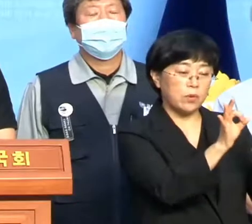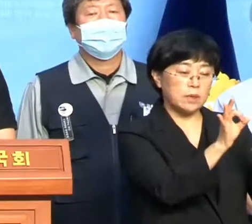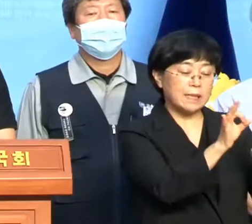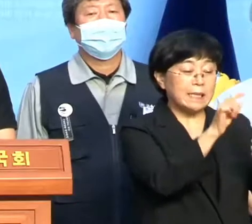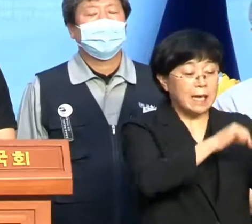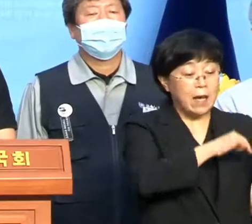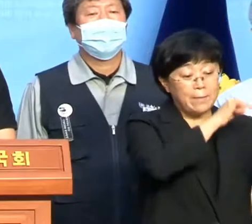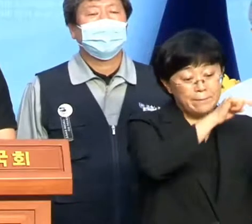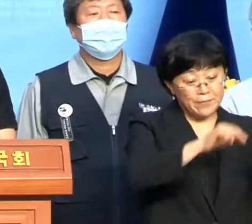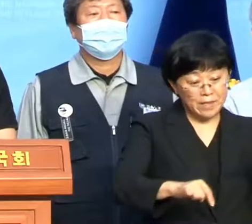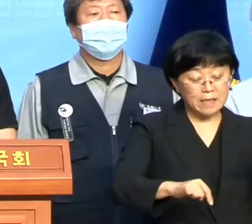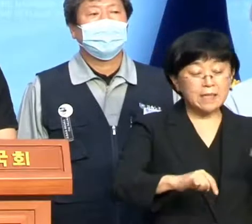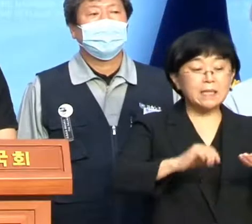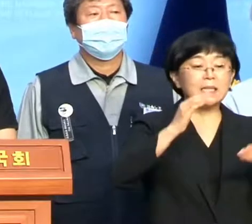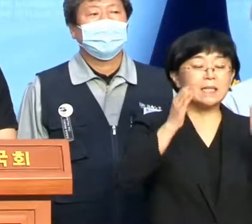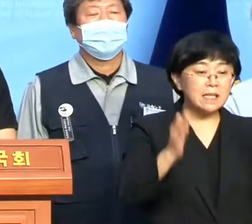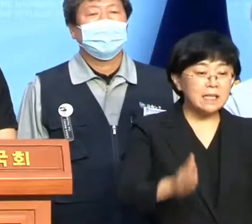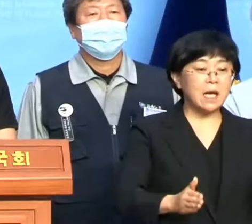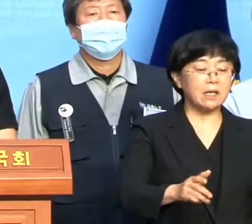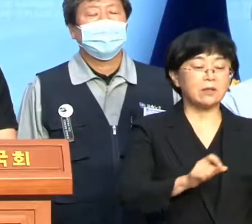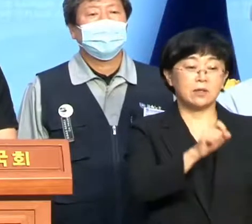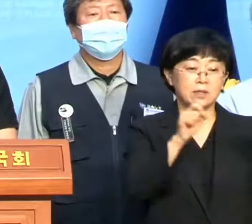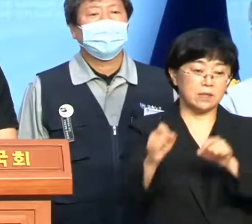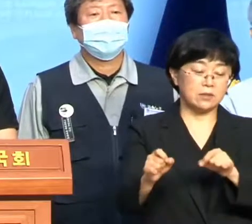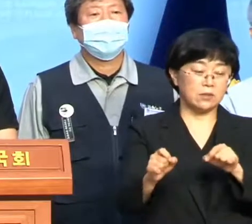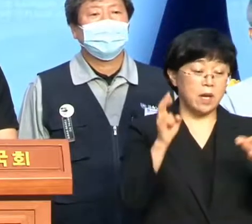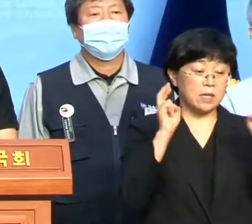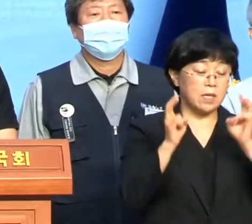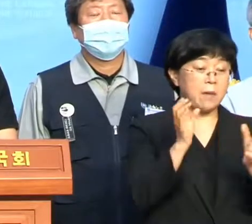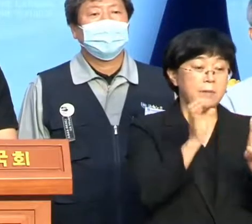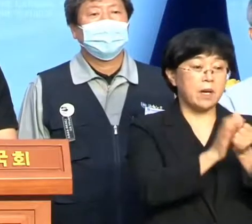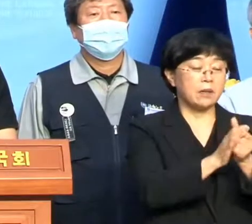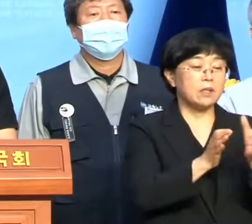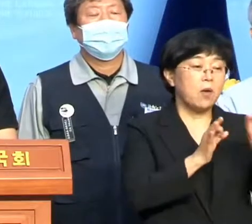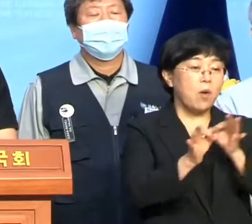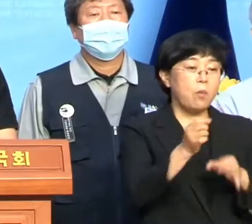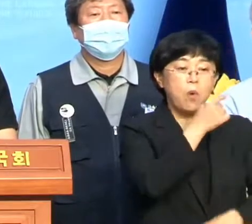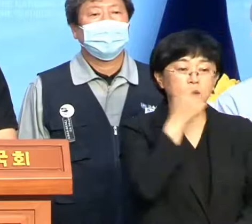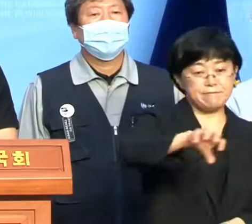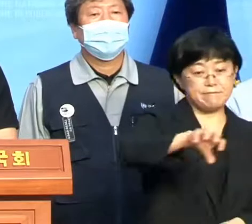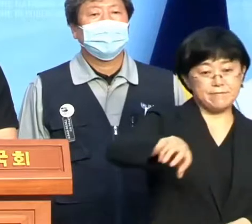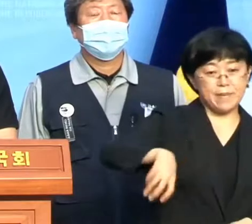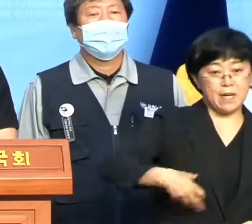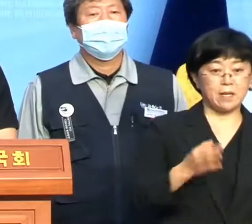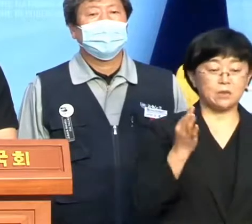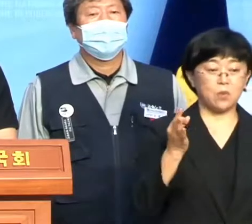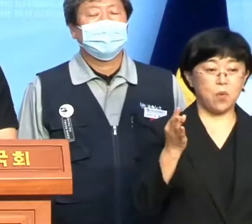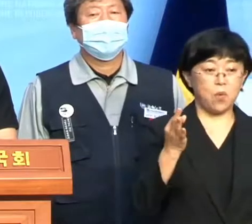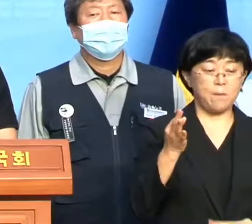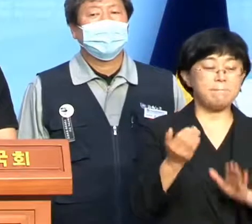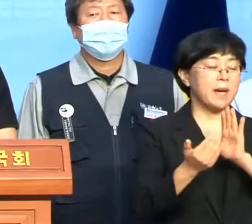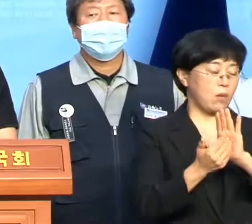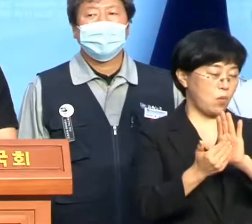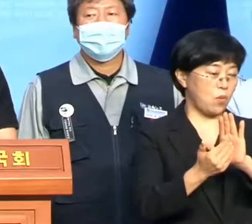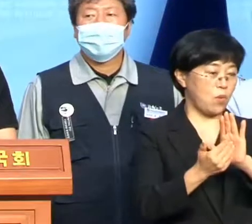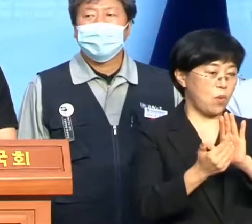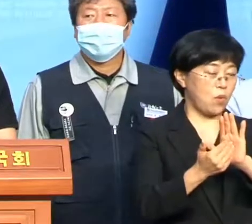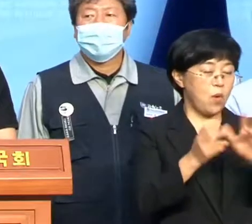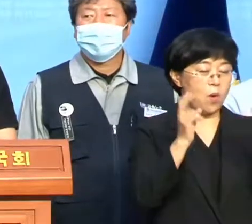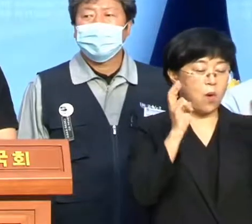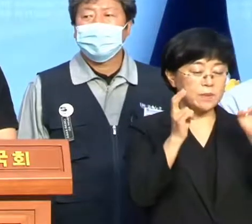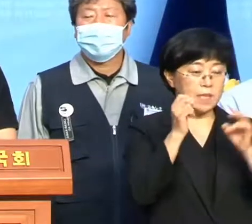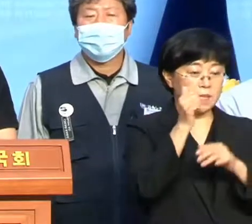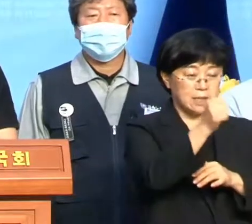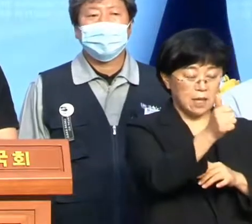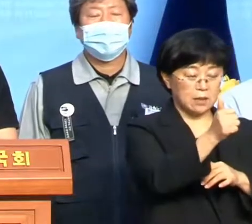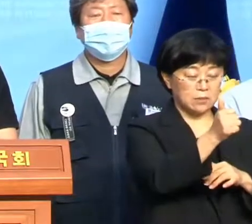연장해 주고 업체가 맡겨둔 영업 보증금 빼돌려 돌려 맞고 업체 장